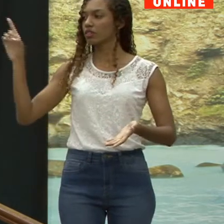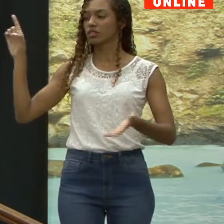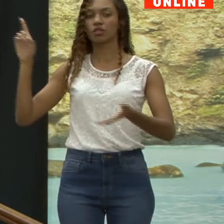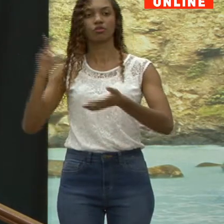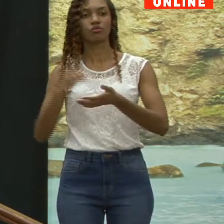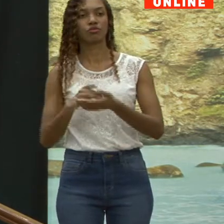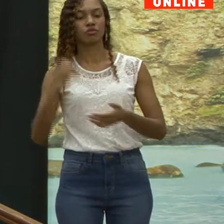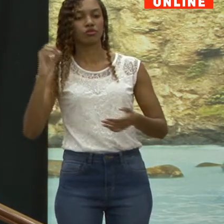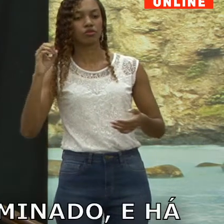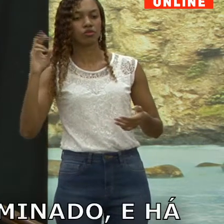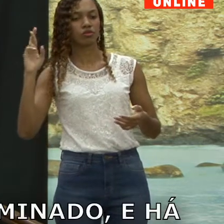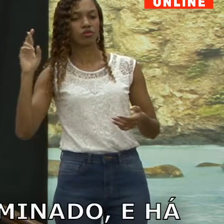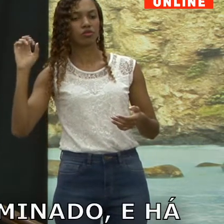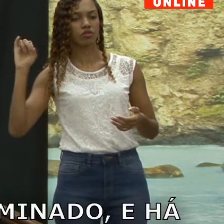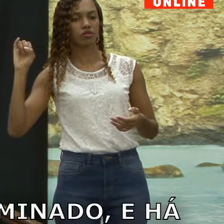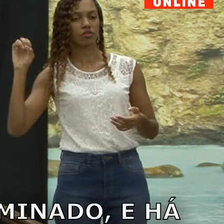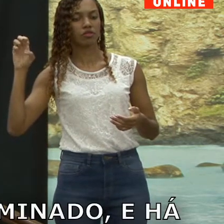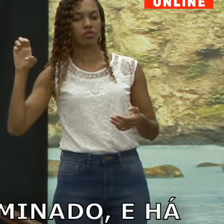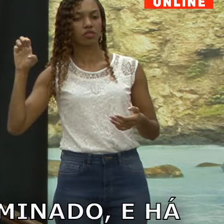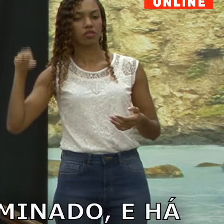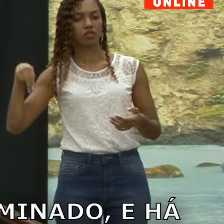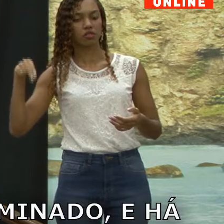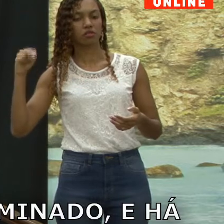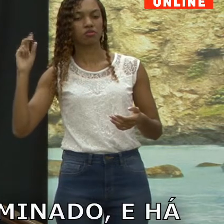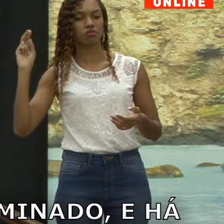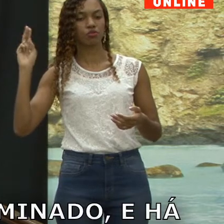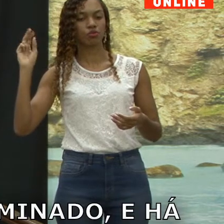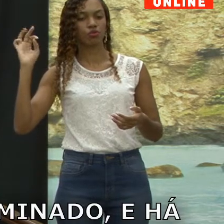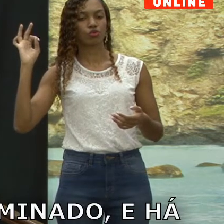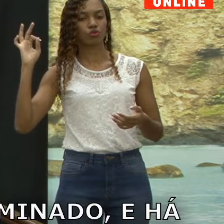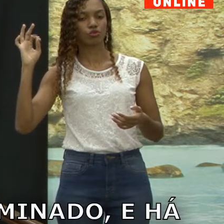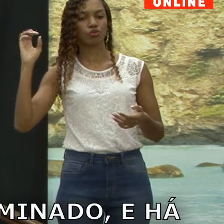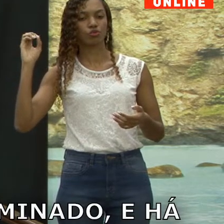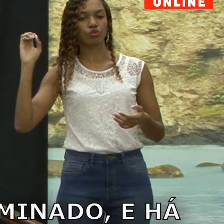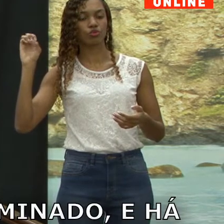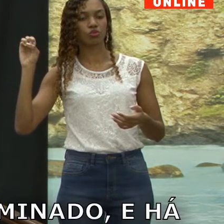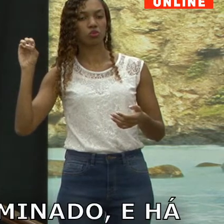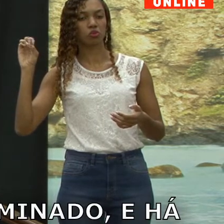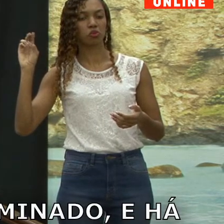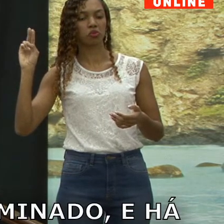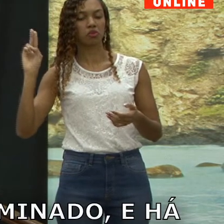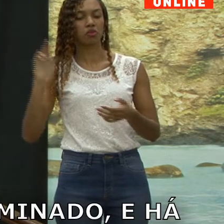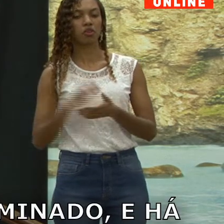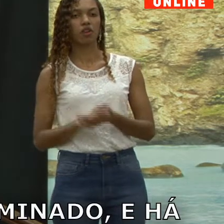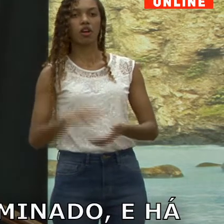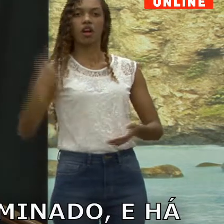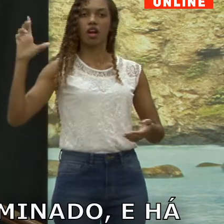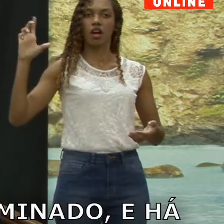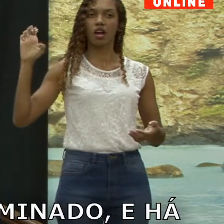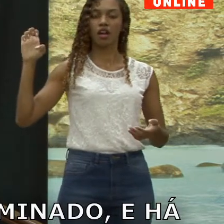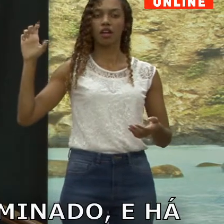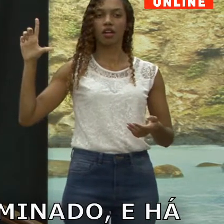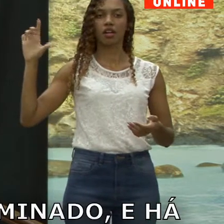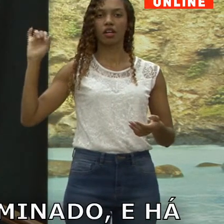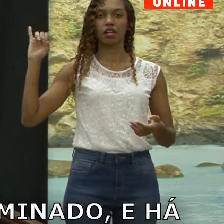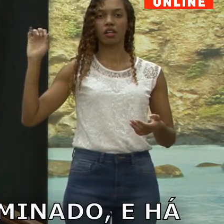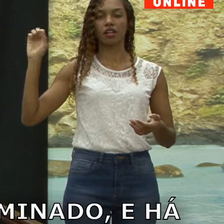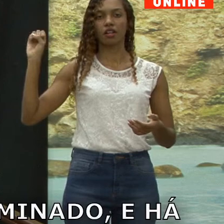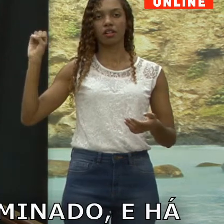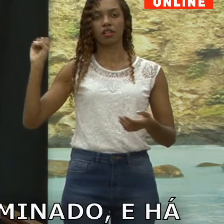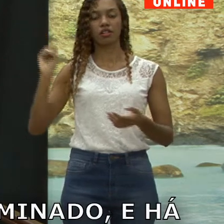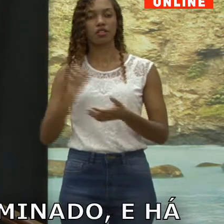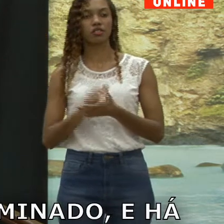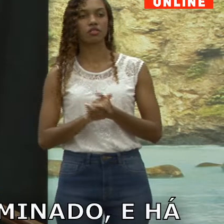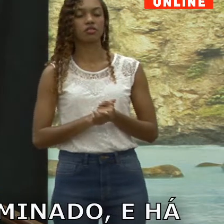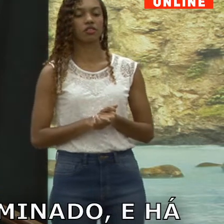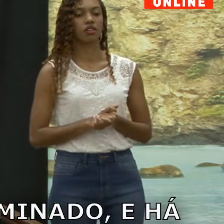desta forma, desta maneira. O que aconteceu com Elias? O que aconteceu com Elias é o